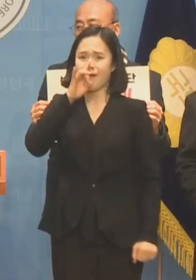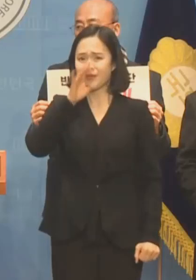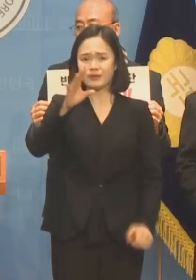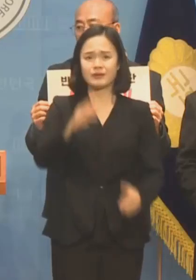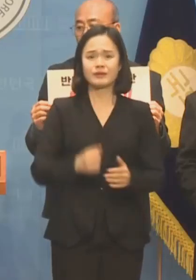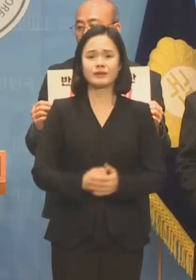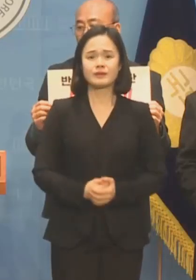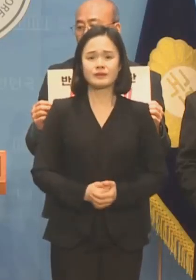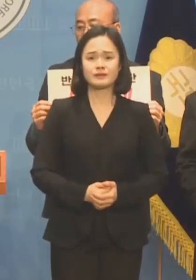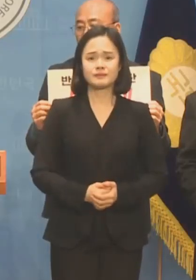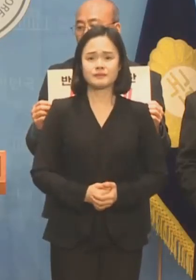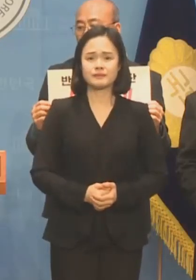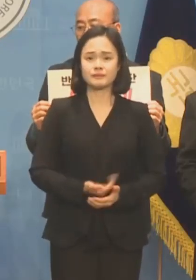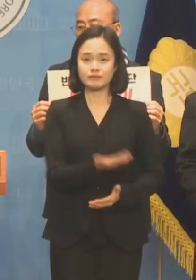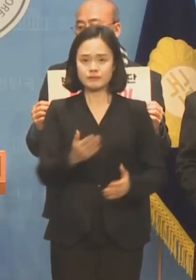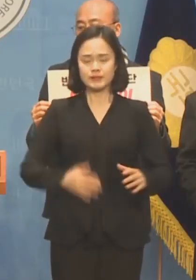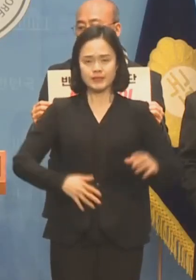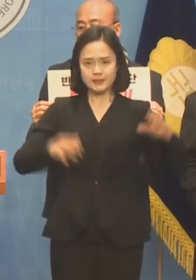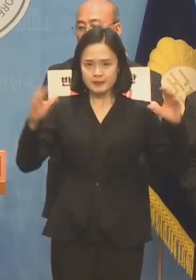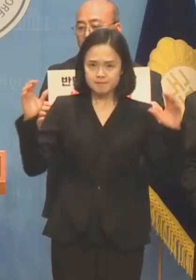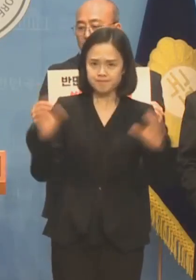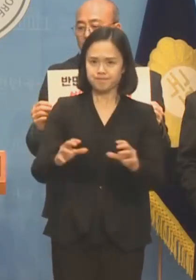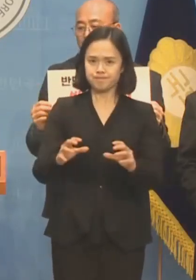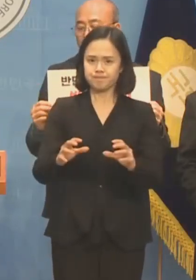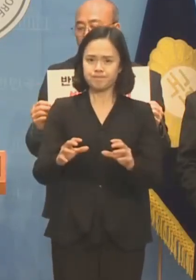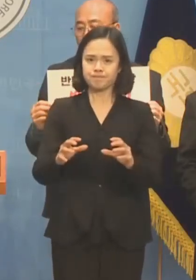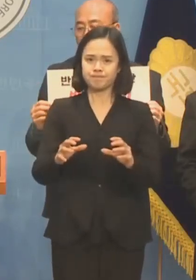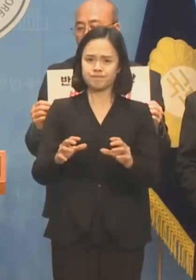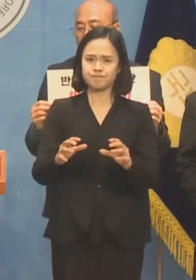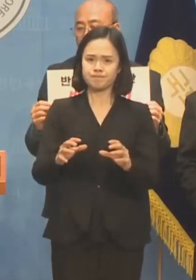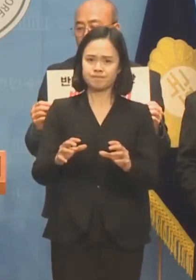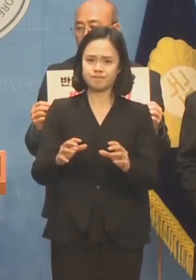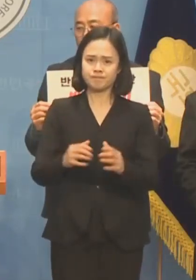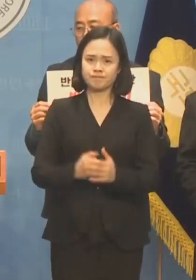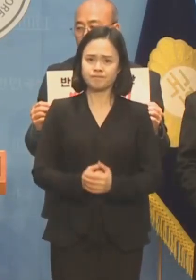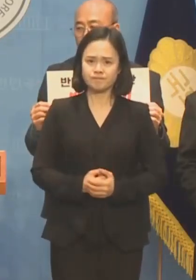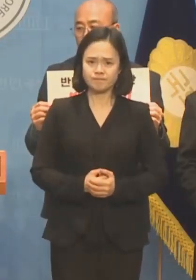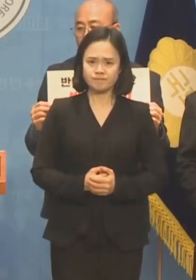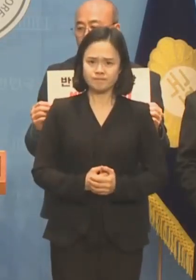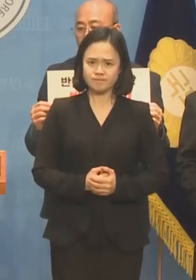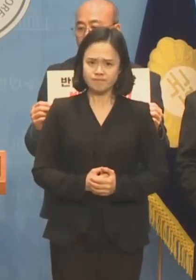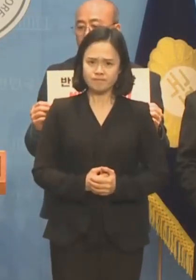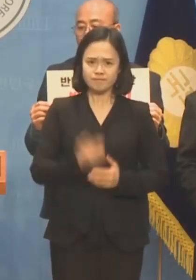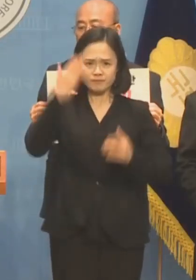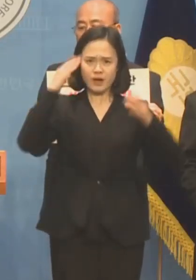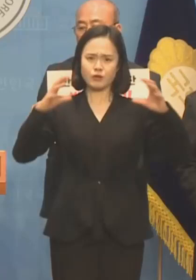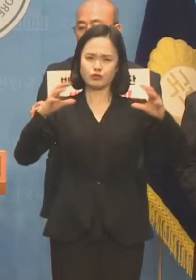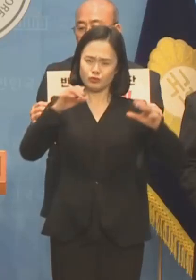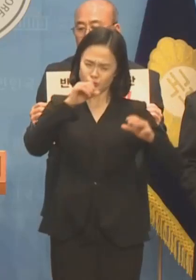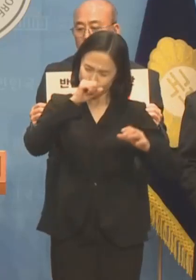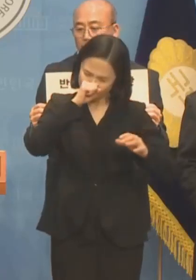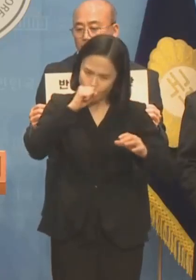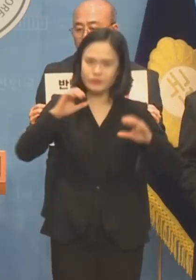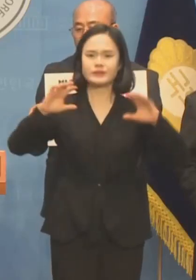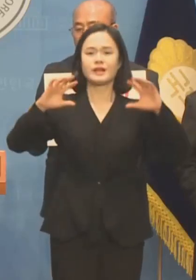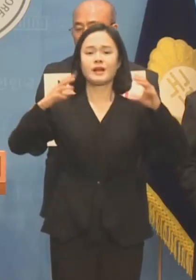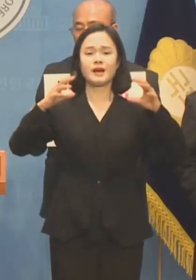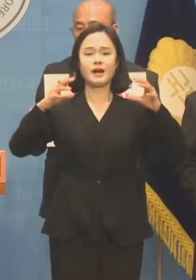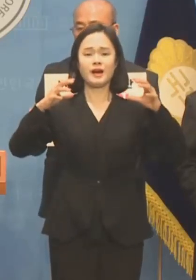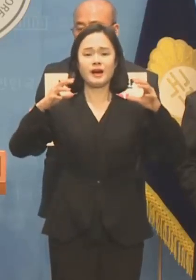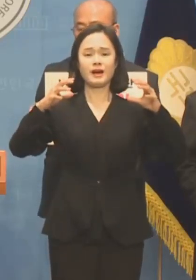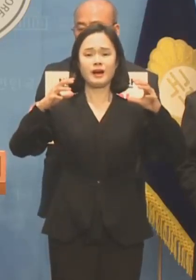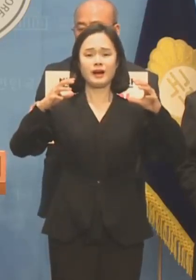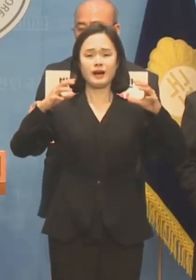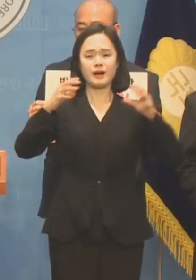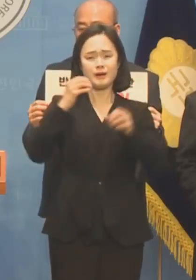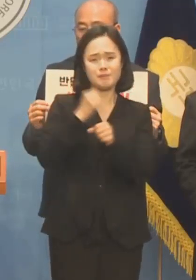우리 힘을 합쳐가지고 정말 세상 좋은 세상 다시는